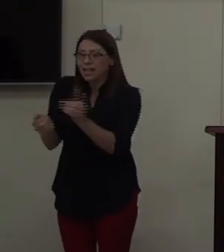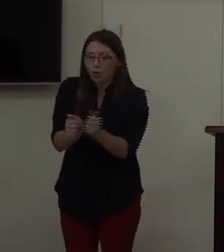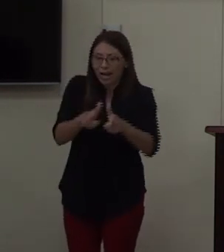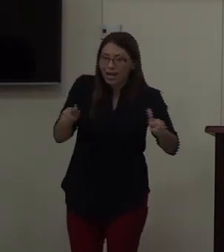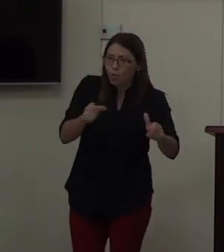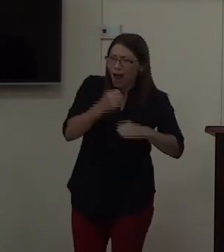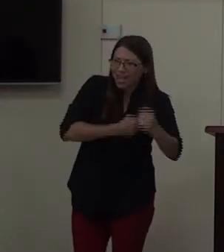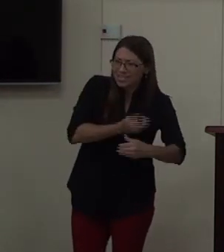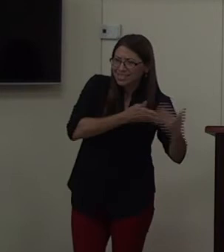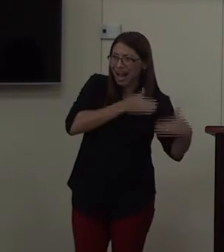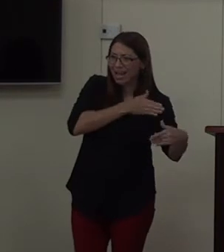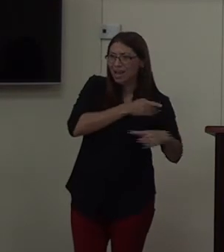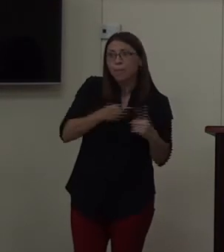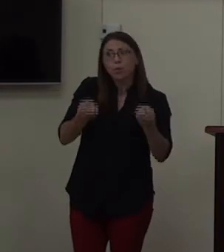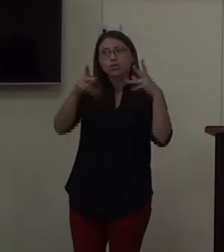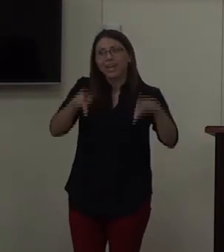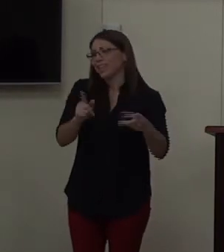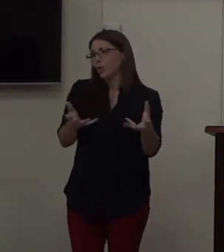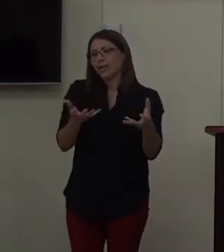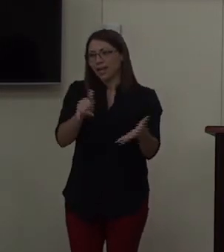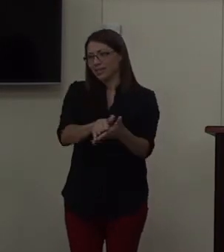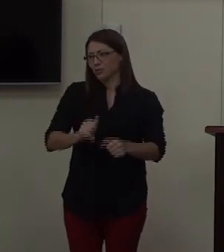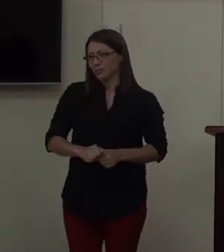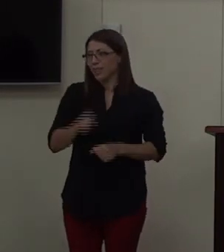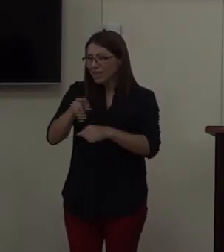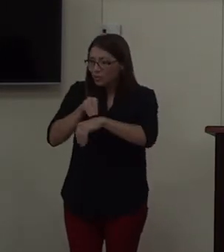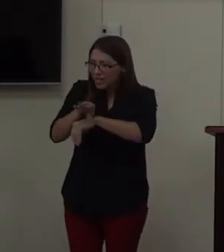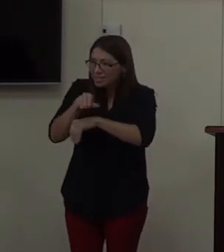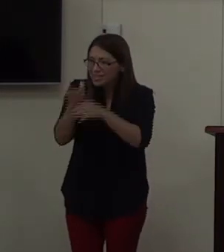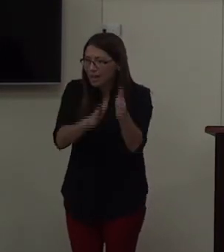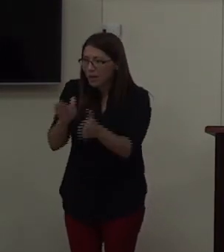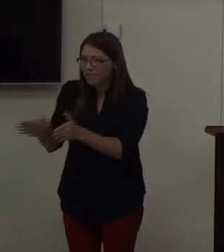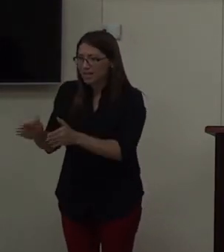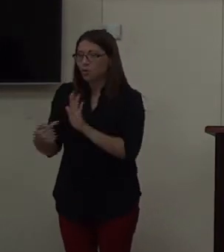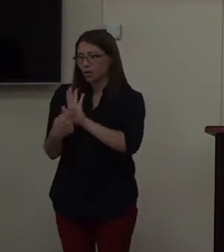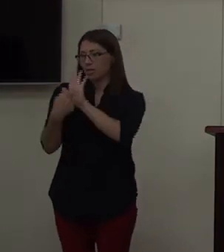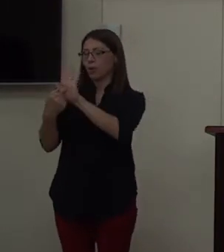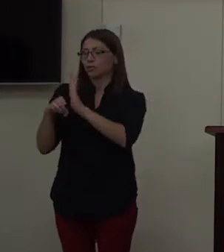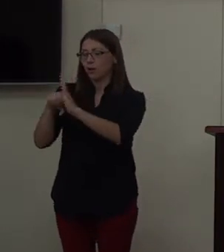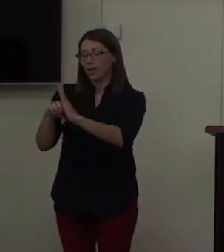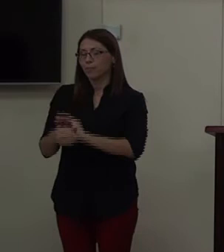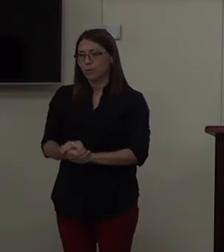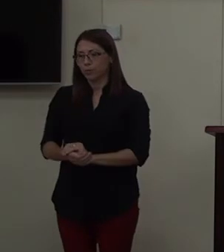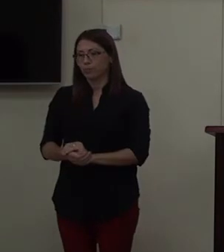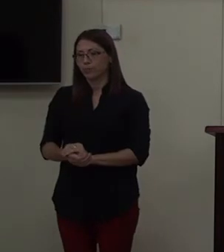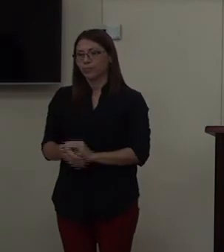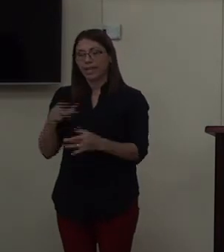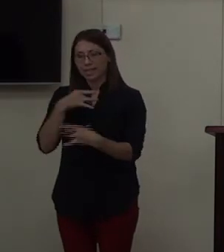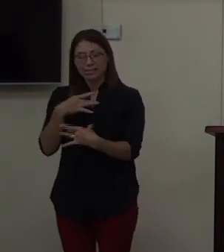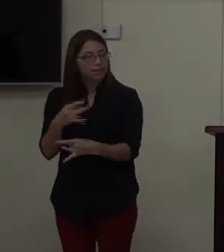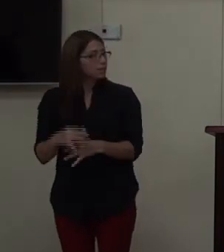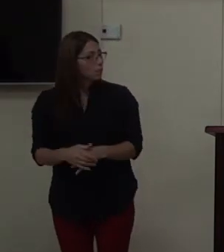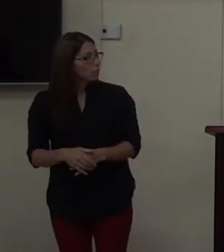que no quiere eso, por ejemplo, y eso tiene incidencia en la planificación. Les voy a mostrar un ejemplo que es